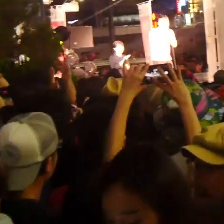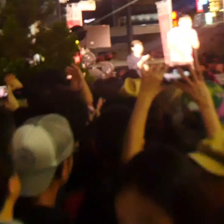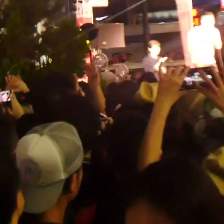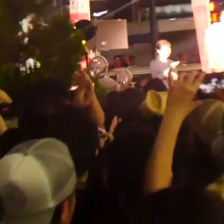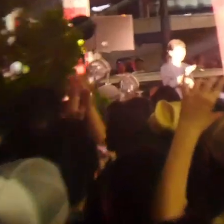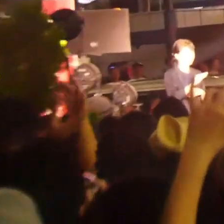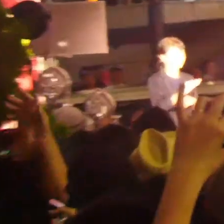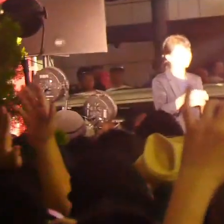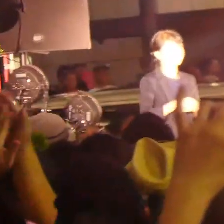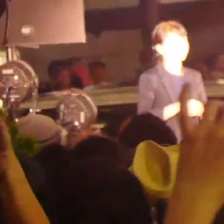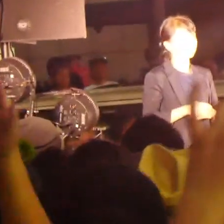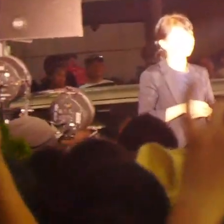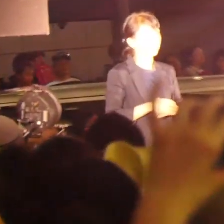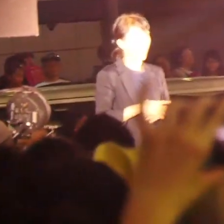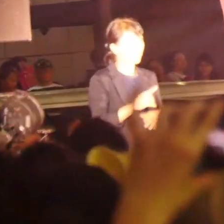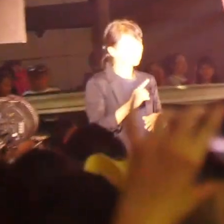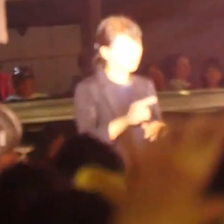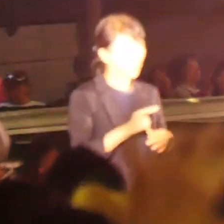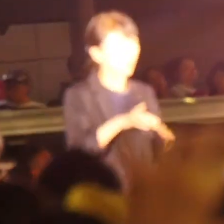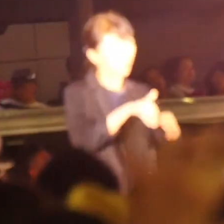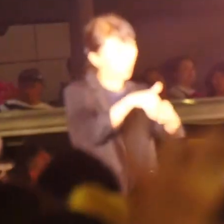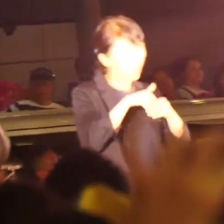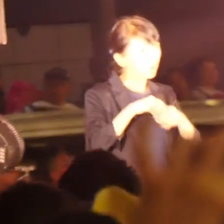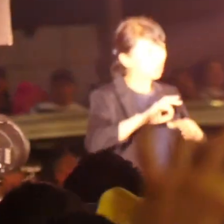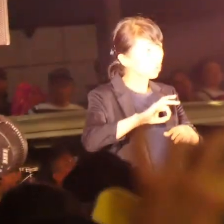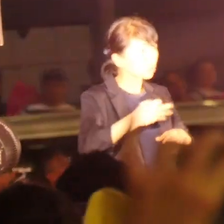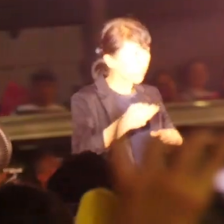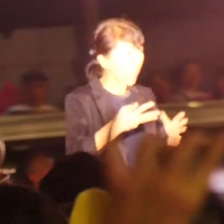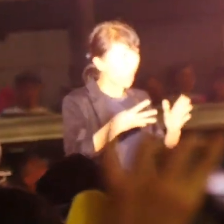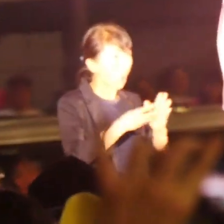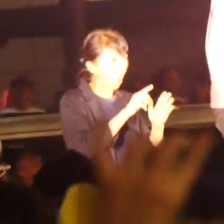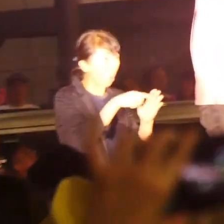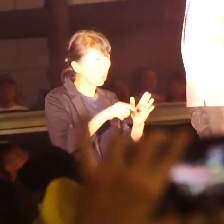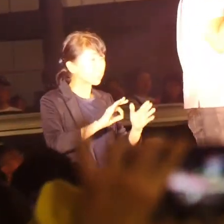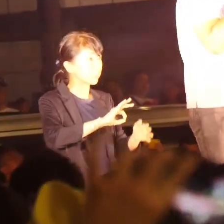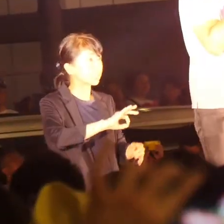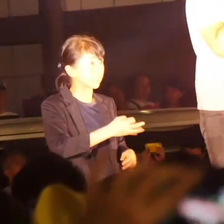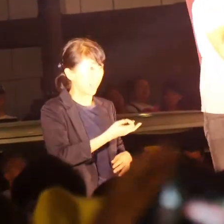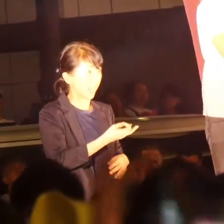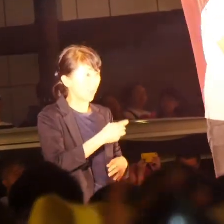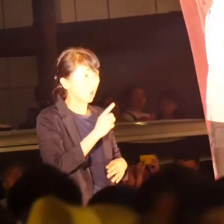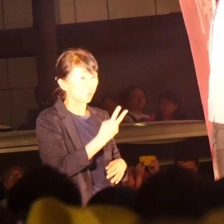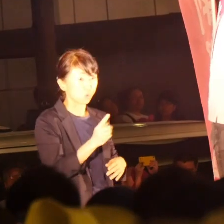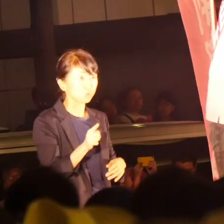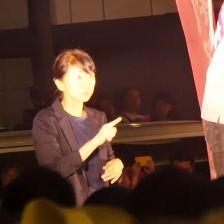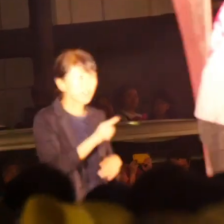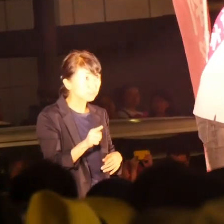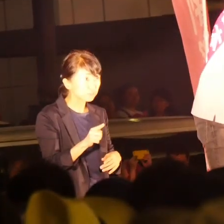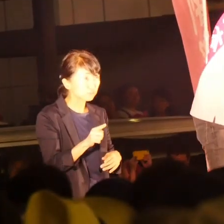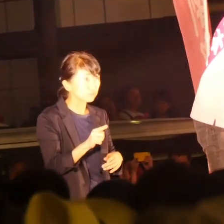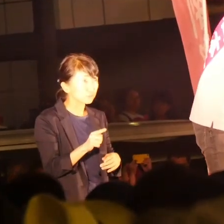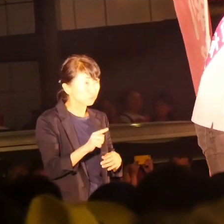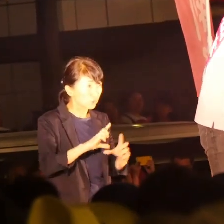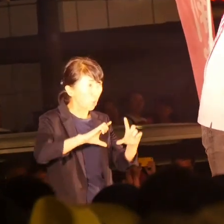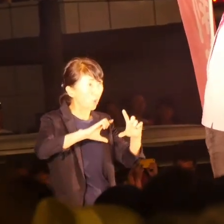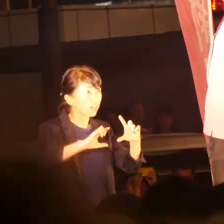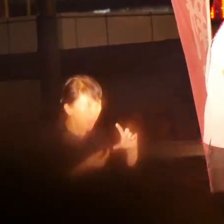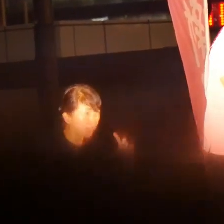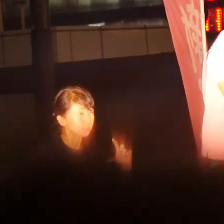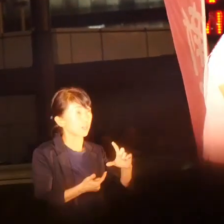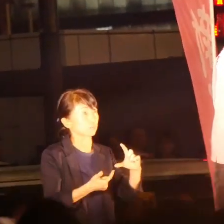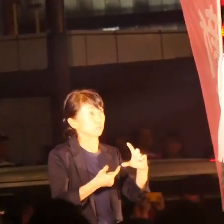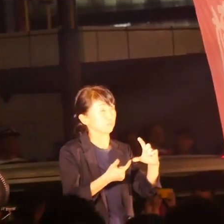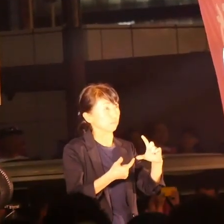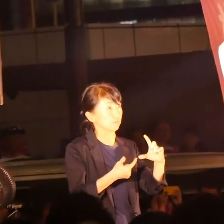わかりました。じゃあこの所得税、そして法人税、この2つの税制改革を行った場